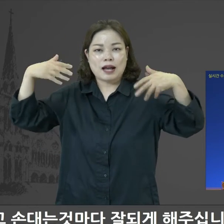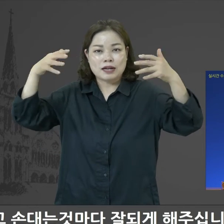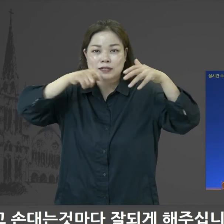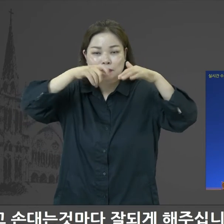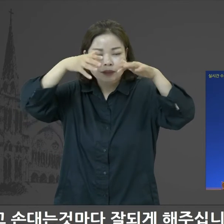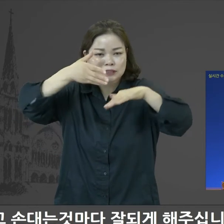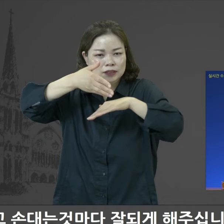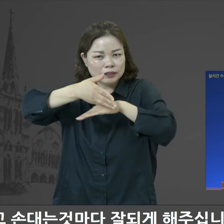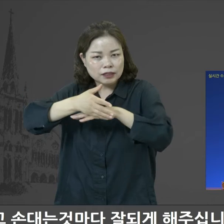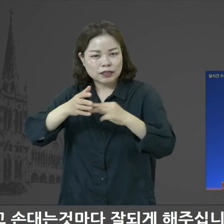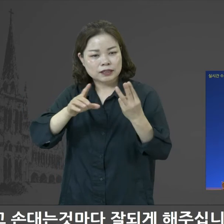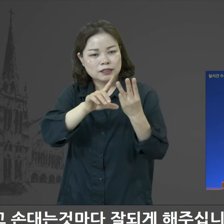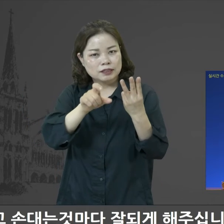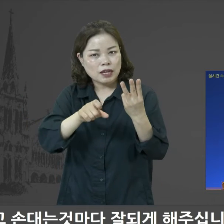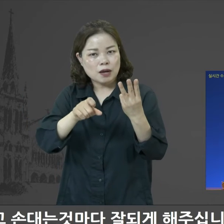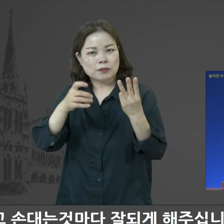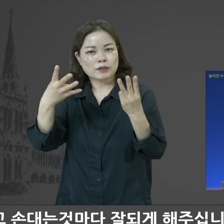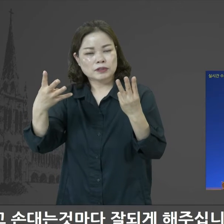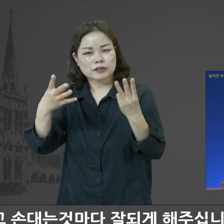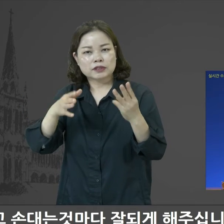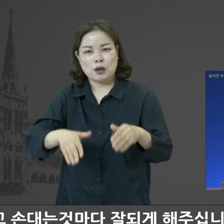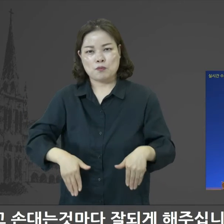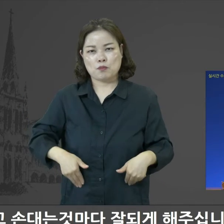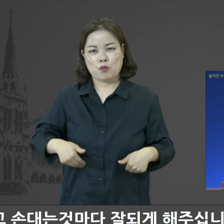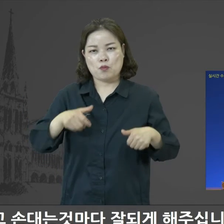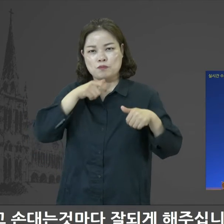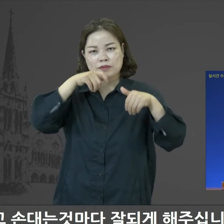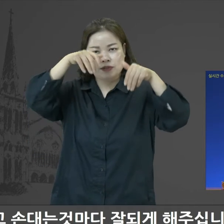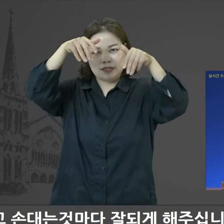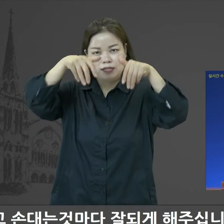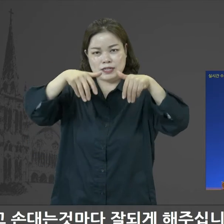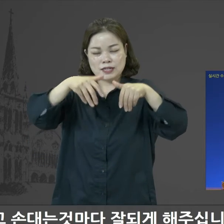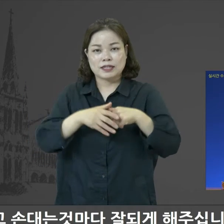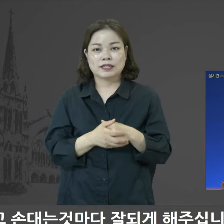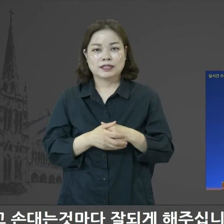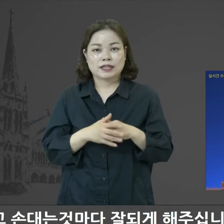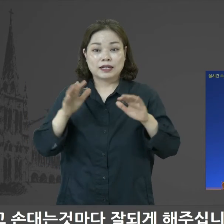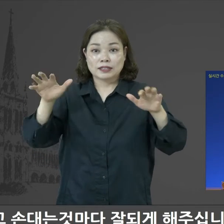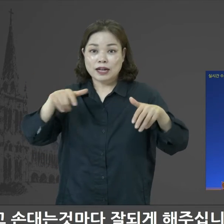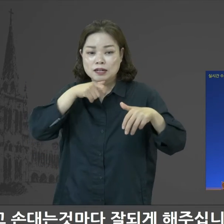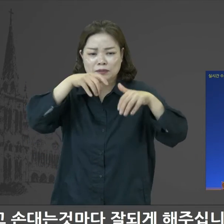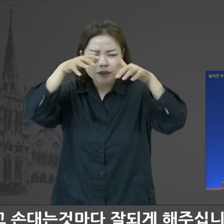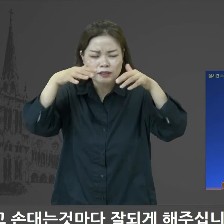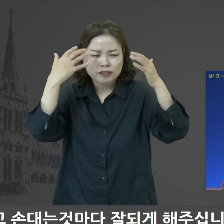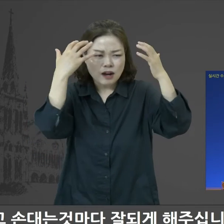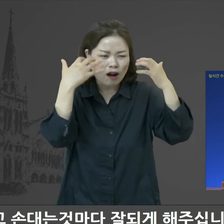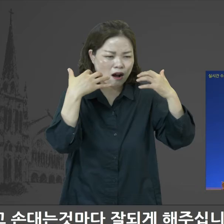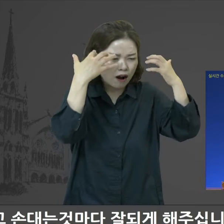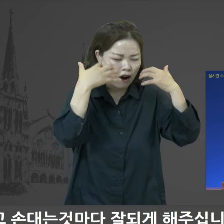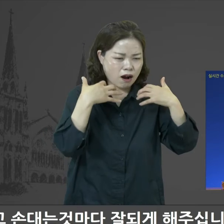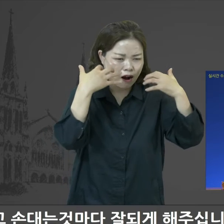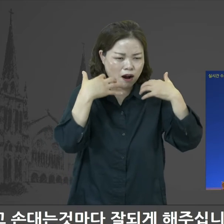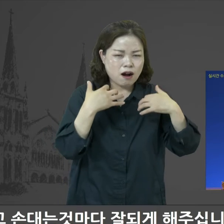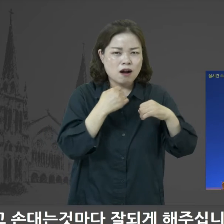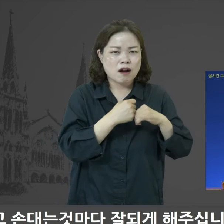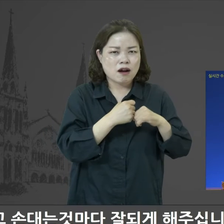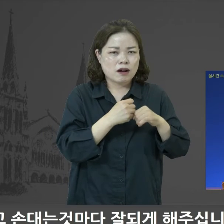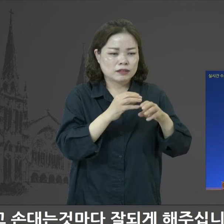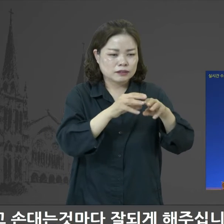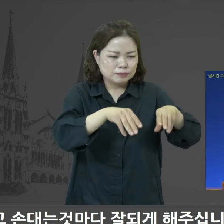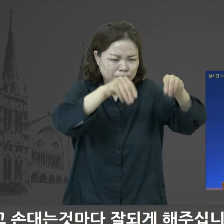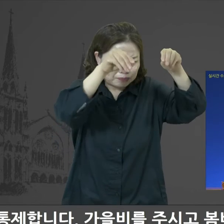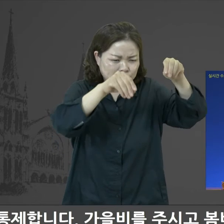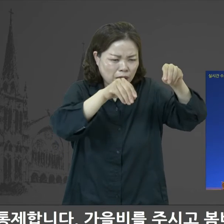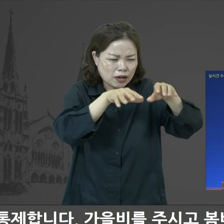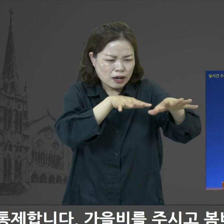늦은 비는 3월에서 4월에 내리는 봄비입니다. 가을비는 여름 내내 가물어서 땅이 쩍쩍